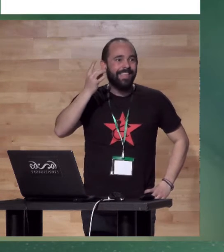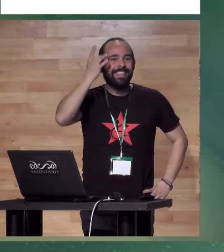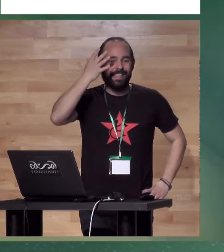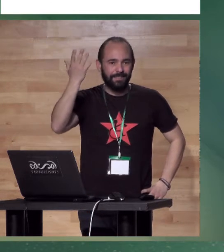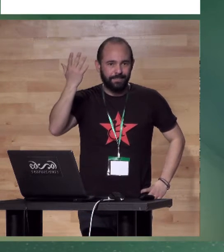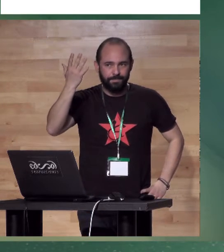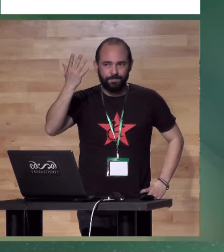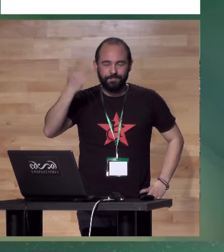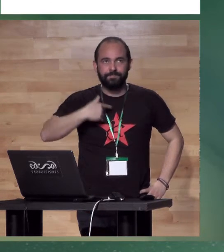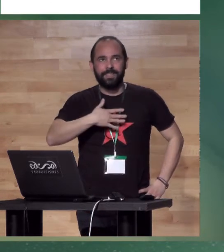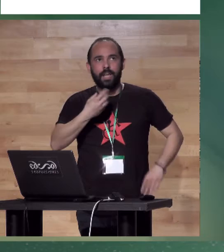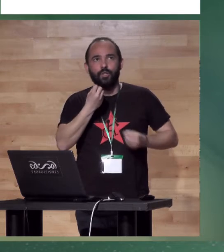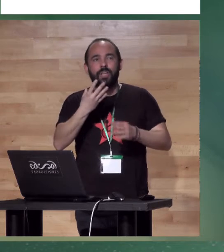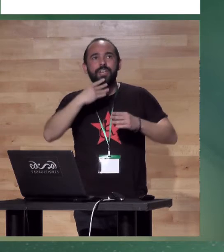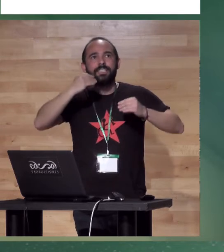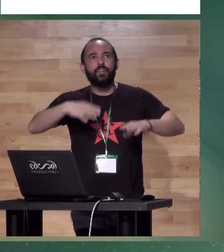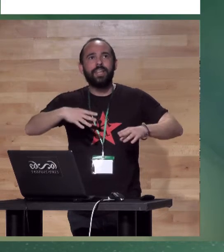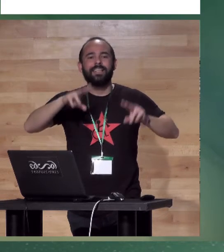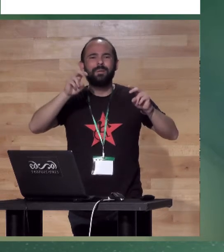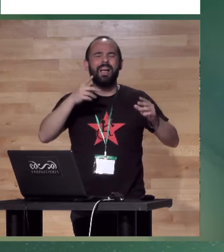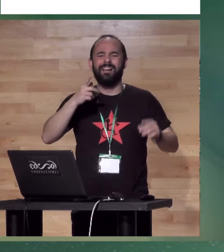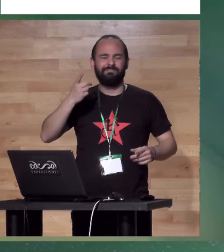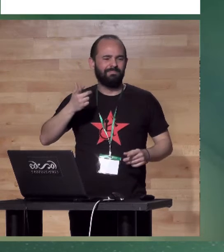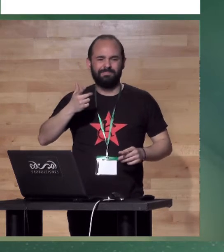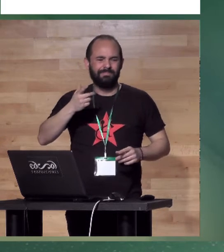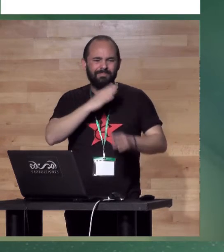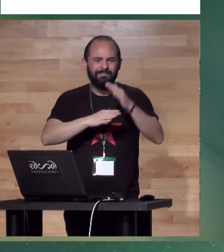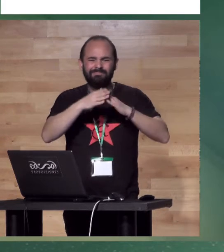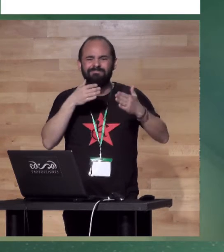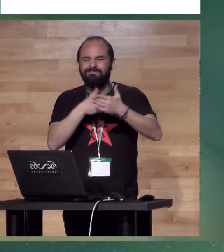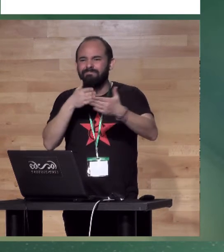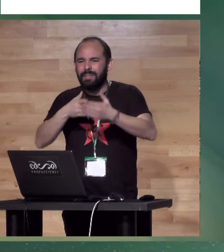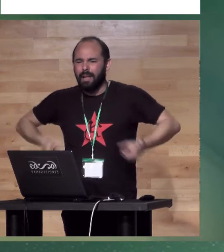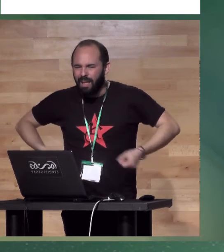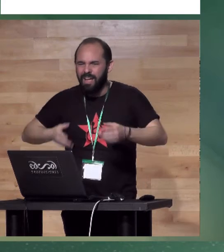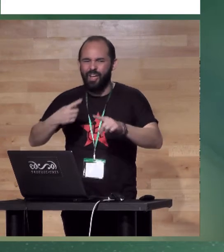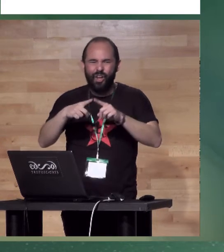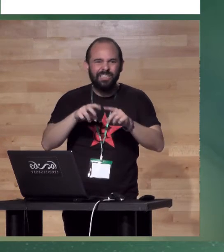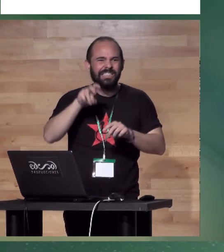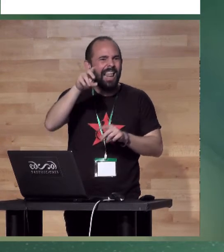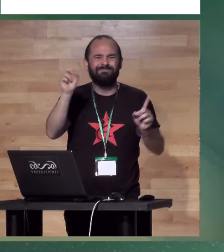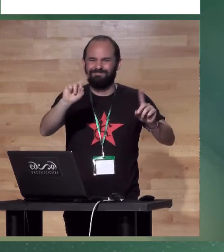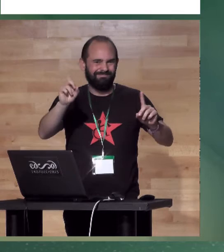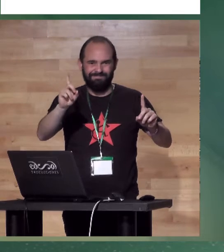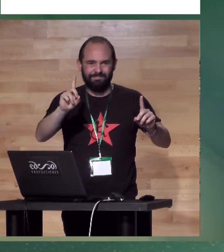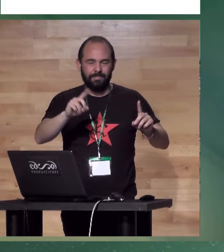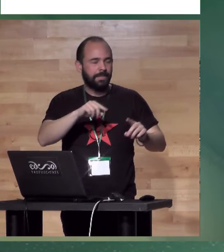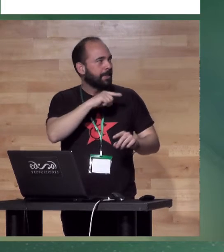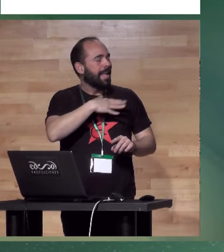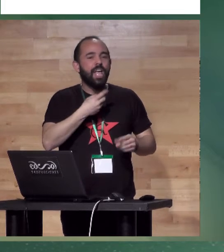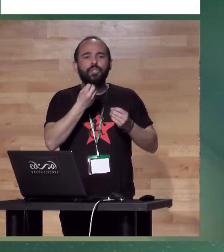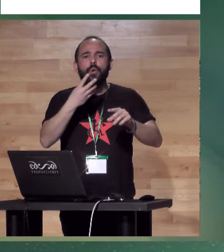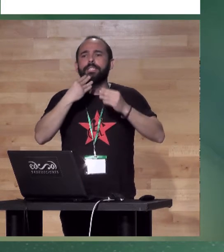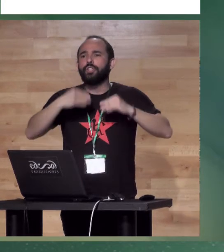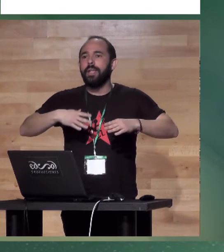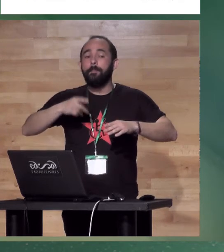Lo primero, la idea. Yo quiero contar una historia, en este caso de una persona, pues no en